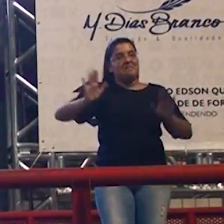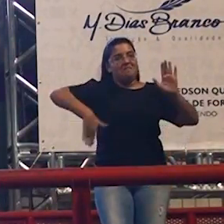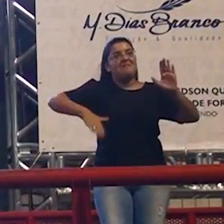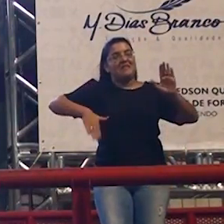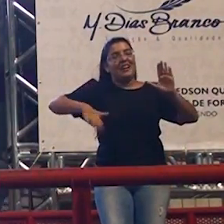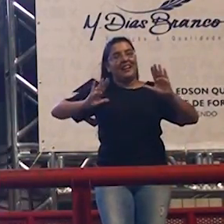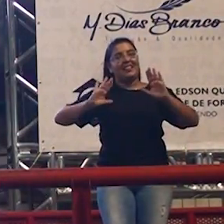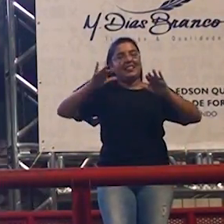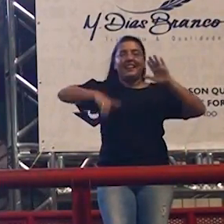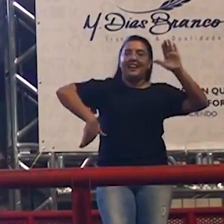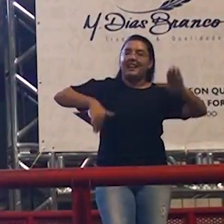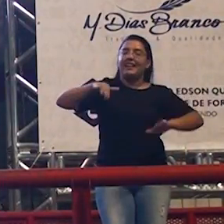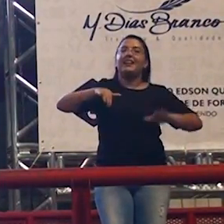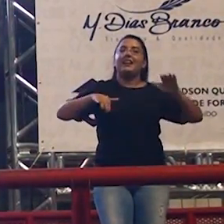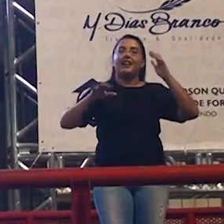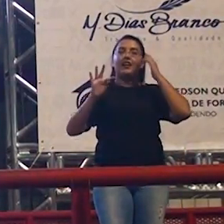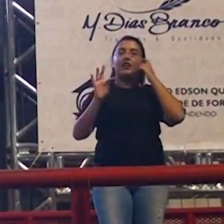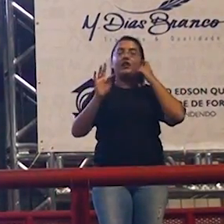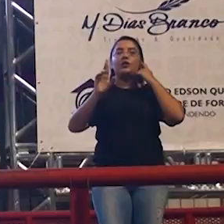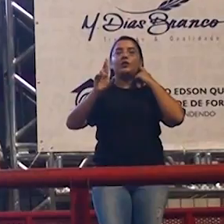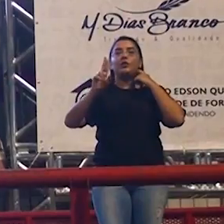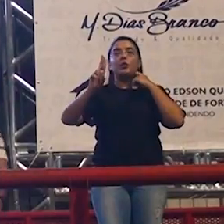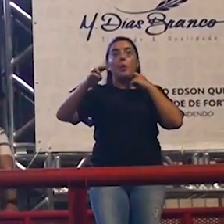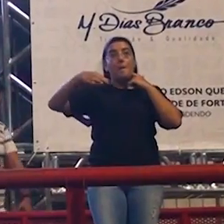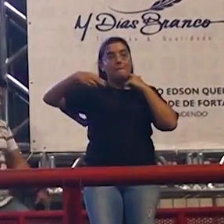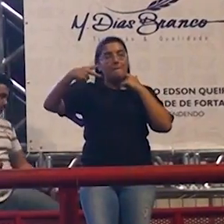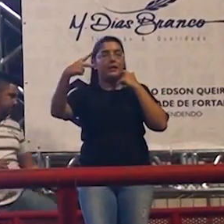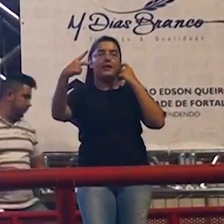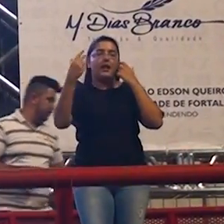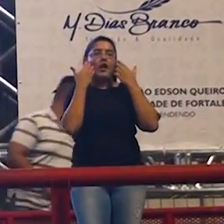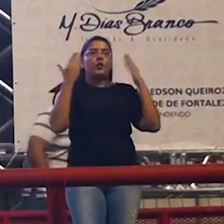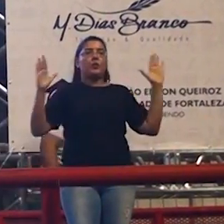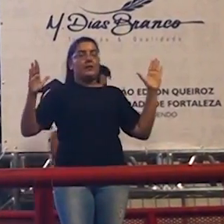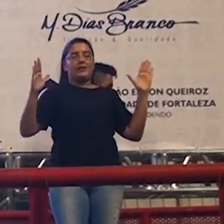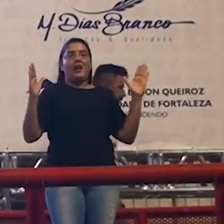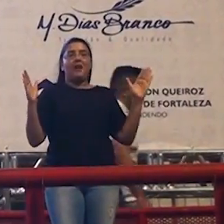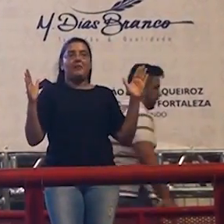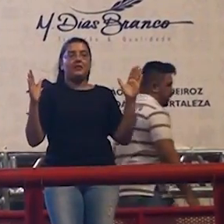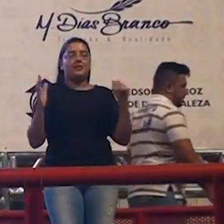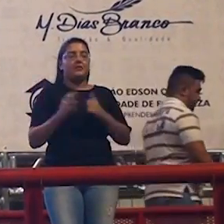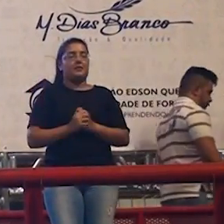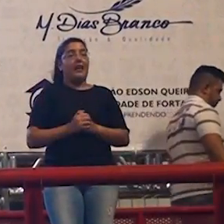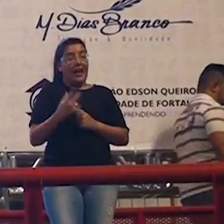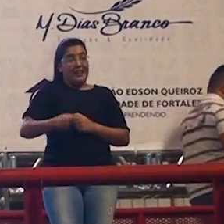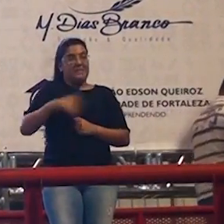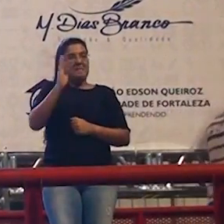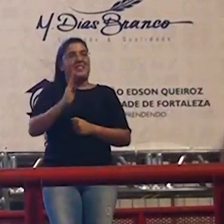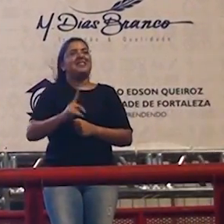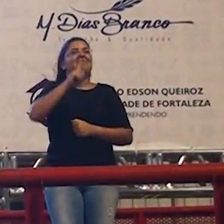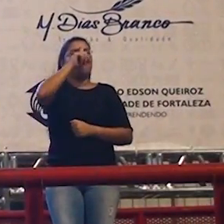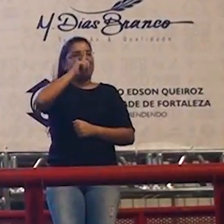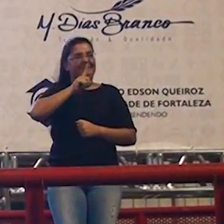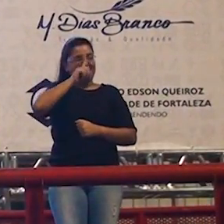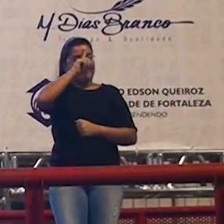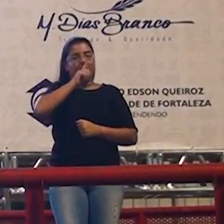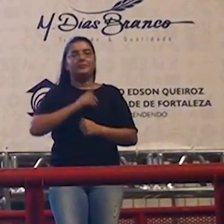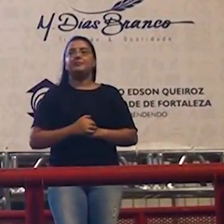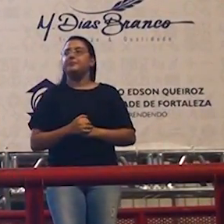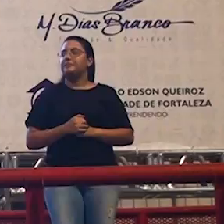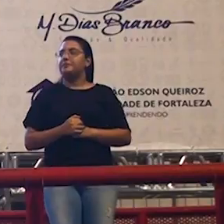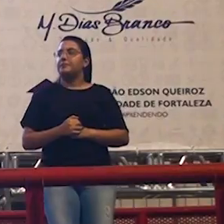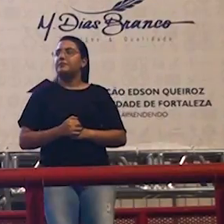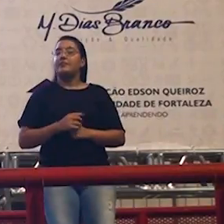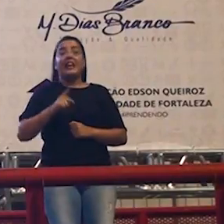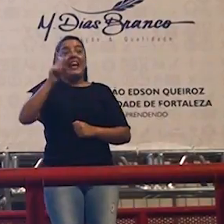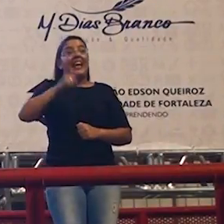Curta. Até porque Donald Trump está querendo barrar a gente. Ele não sabe com quem está se metendo. Certo? Vá para os States